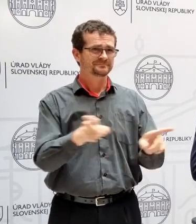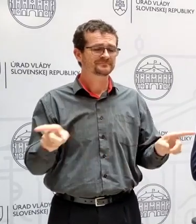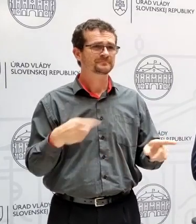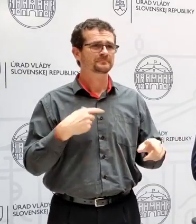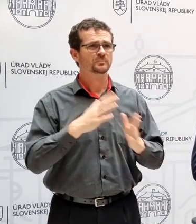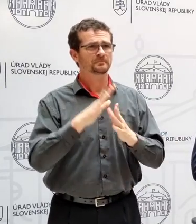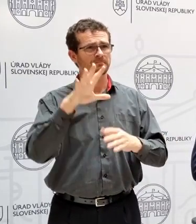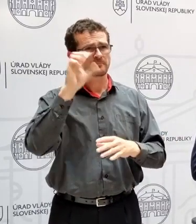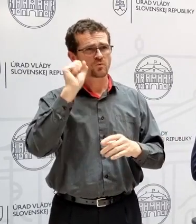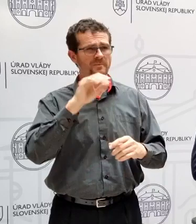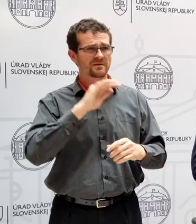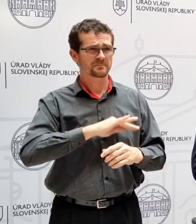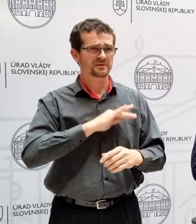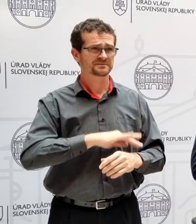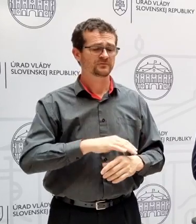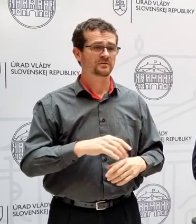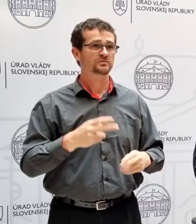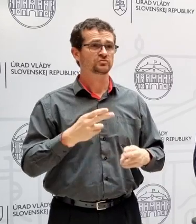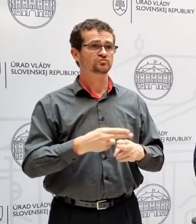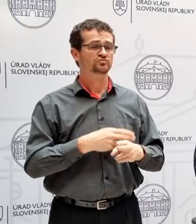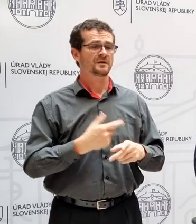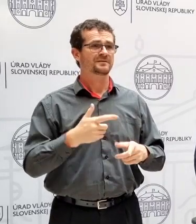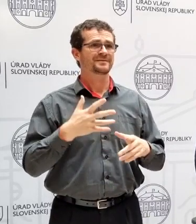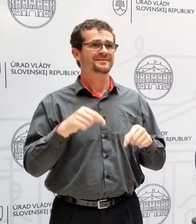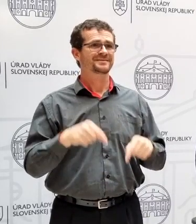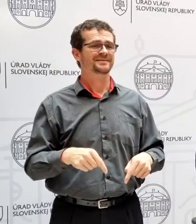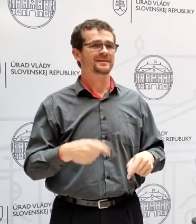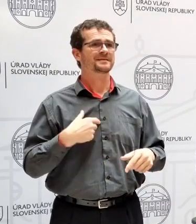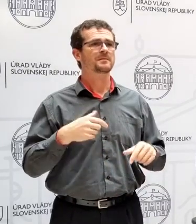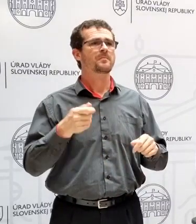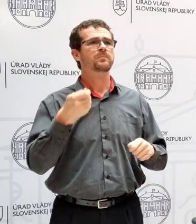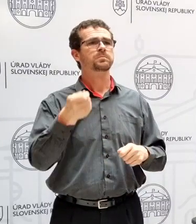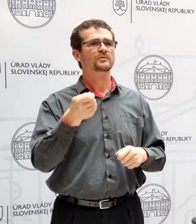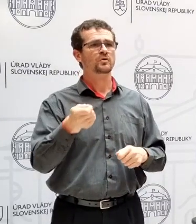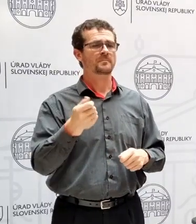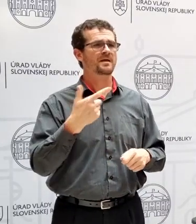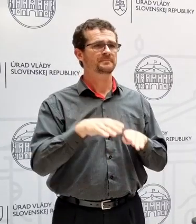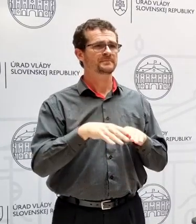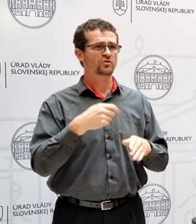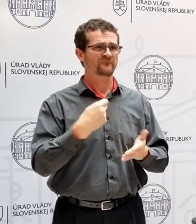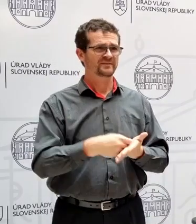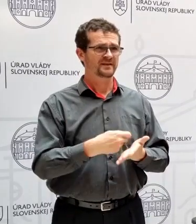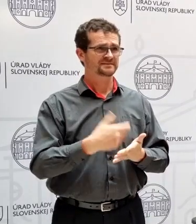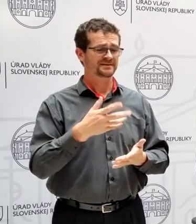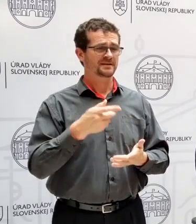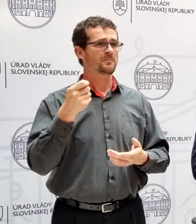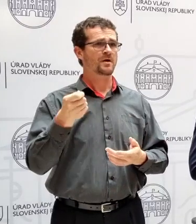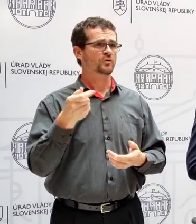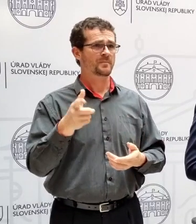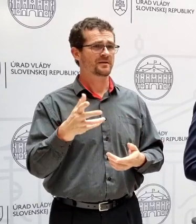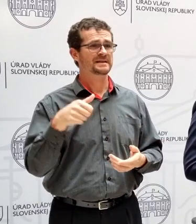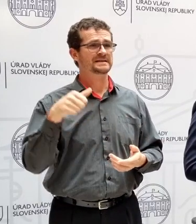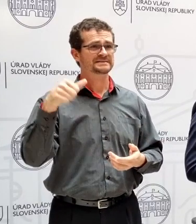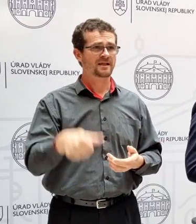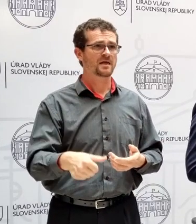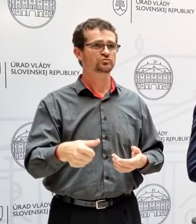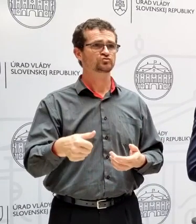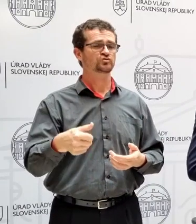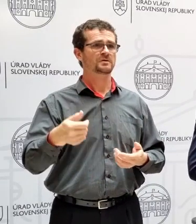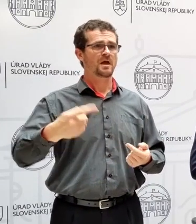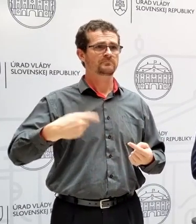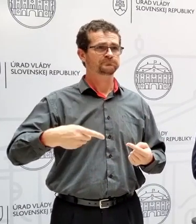mali pochopenie a trpezlivosť. Štát nie je bankomat. Ani ministerstvo financií nie je bankomat, stlačíte a